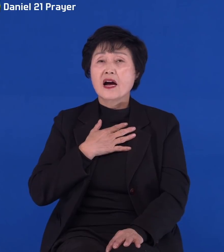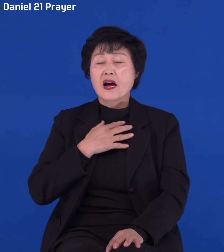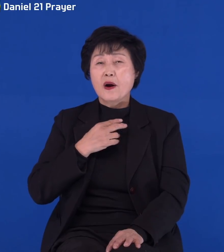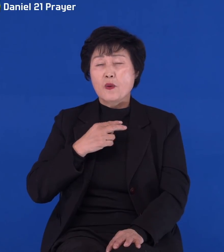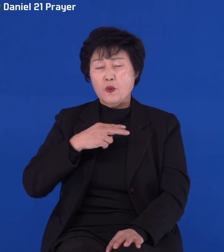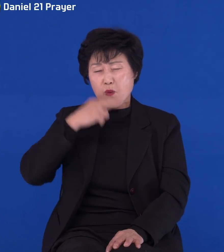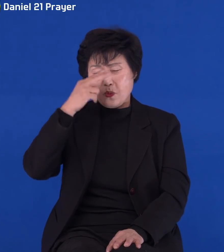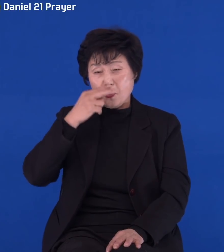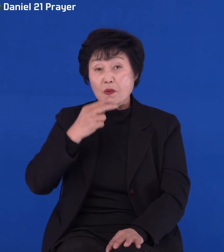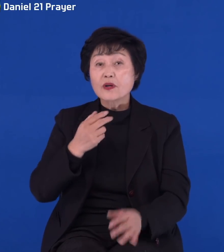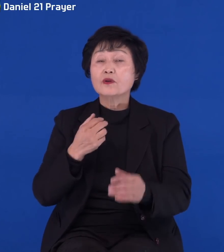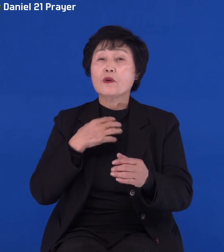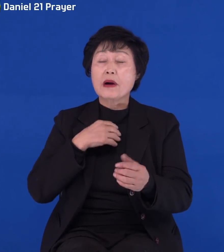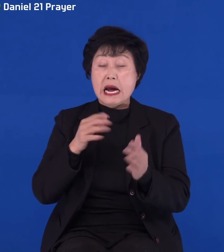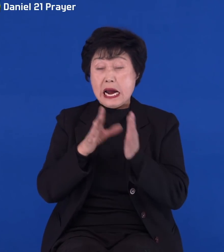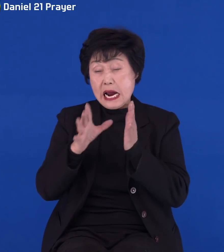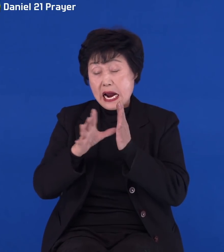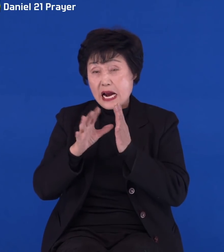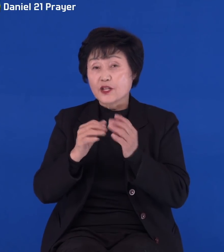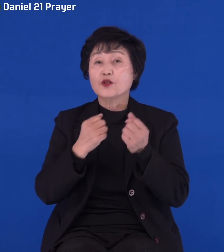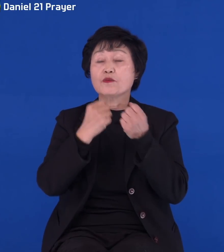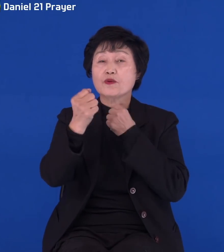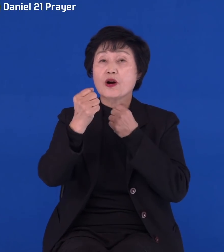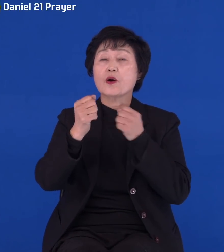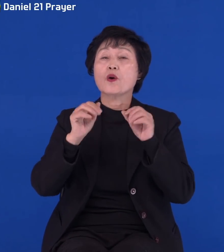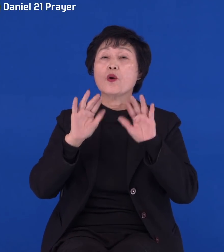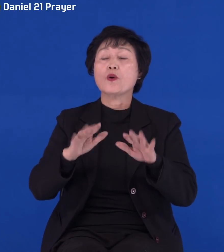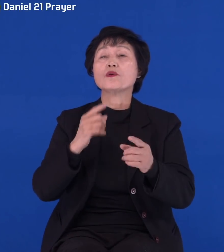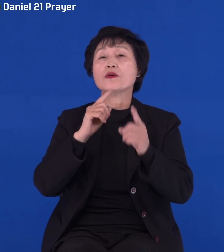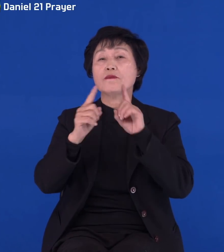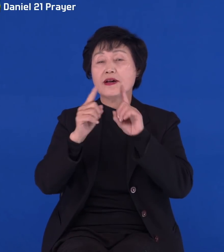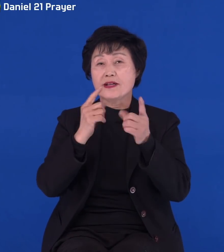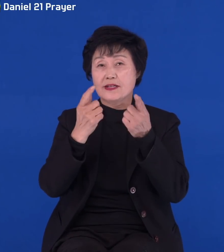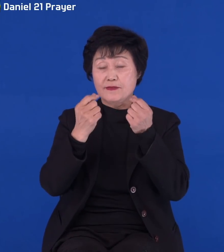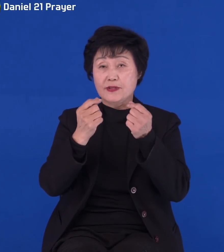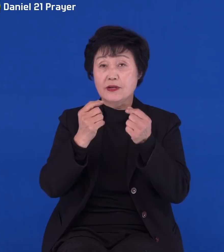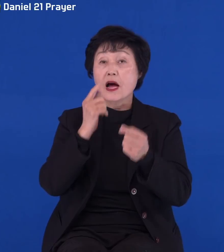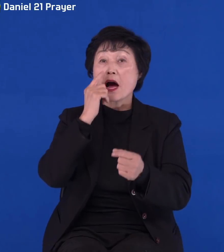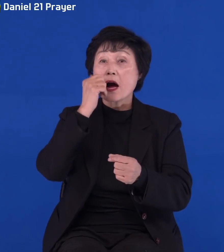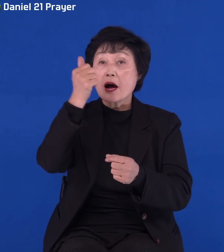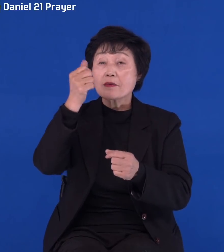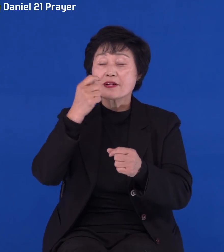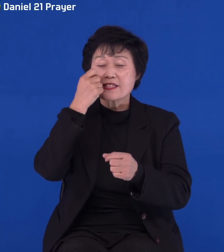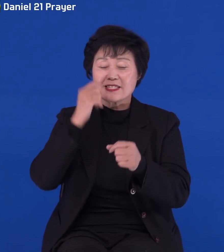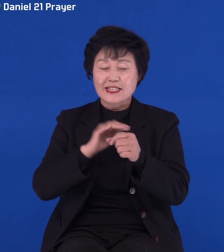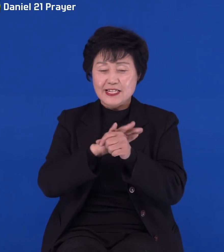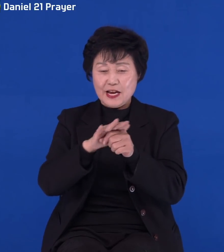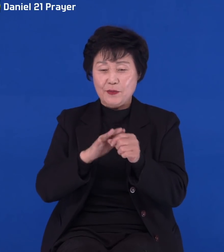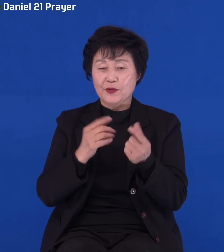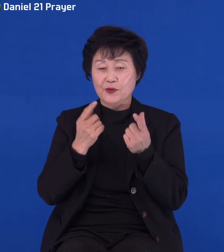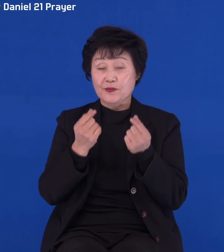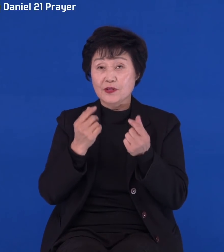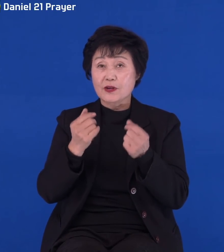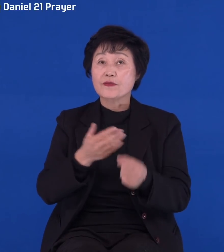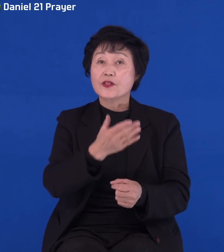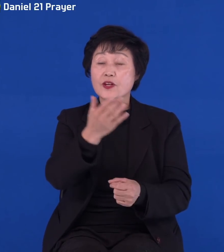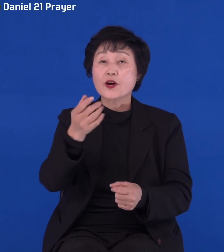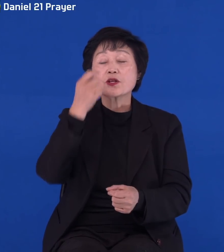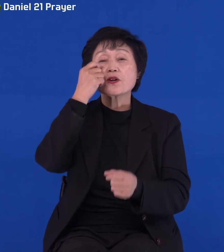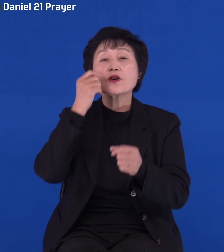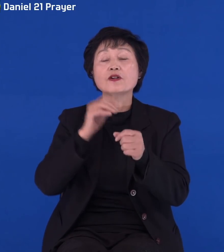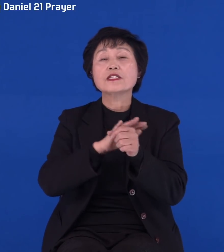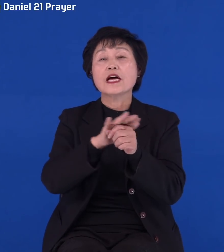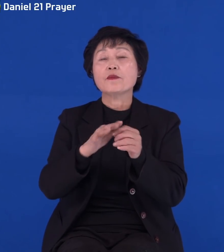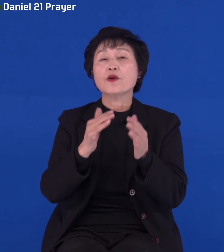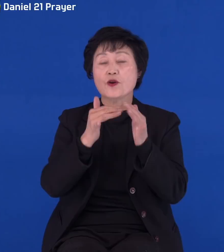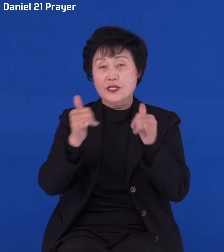우리 하나님이 오늘 우리 말씀의 본문의 말씀처럼 너희 아버지가 자비로우신 같이 너희도 자비로운 자가 되라. 우리